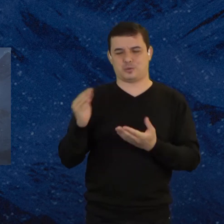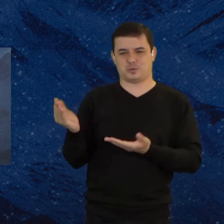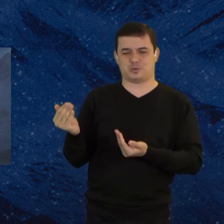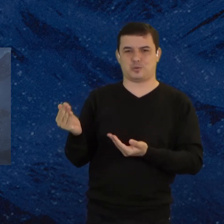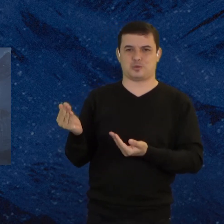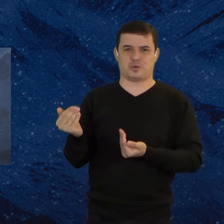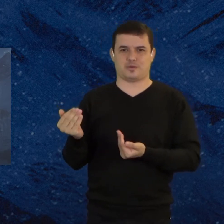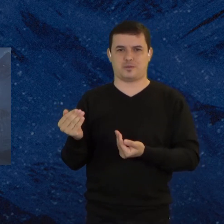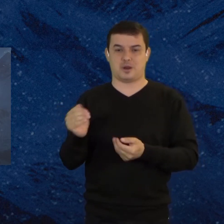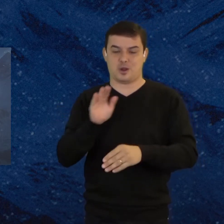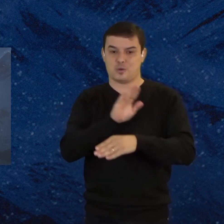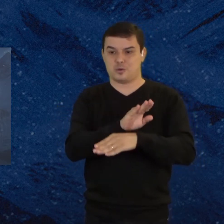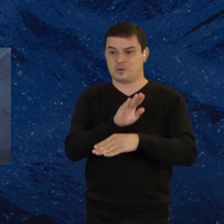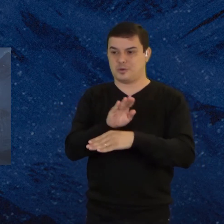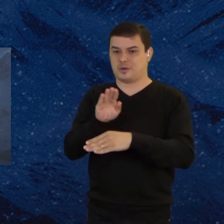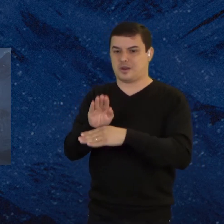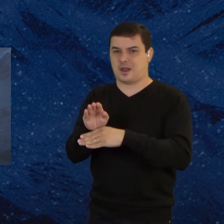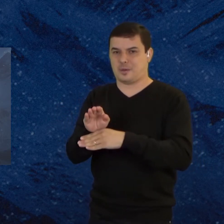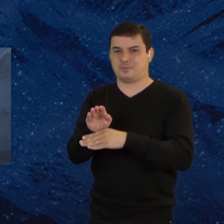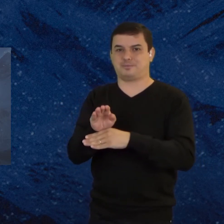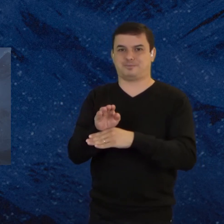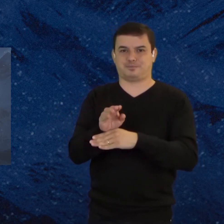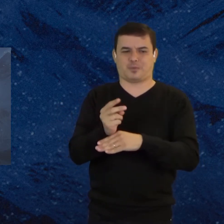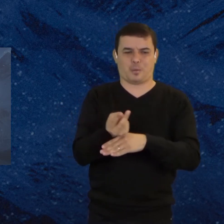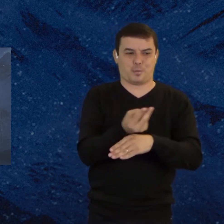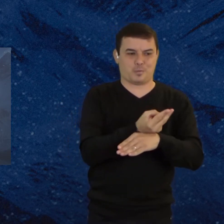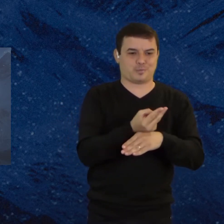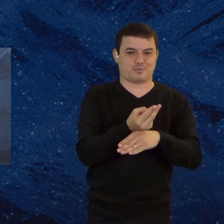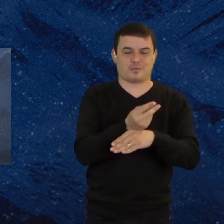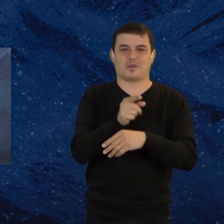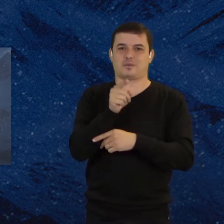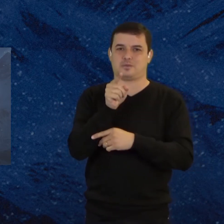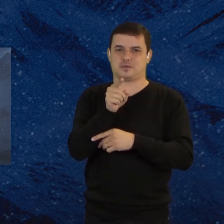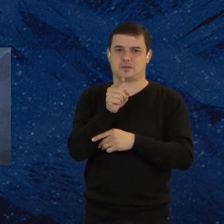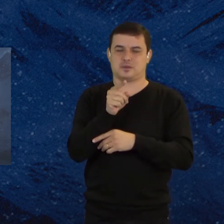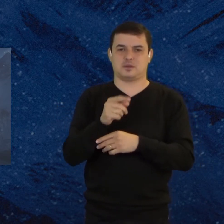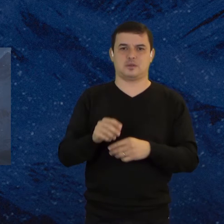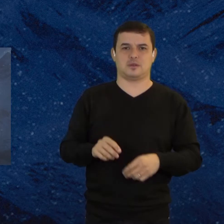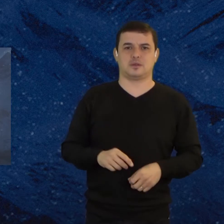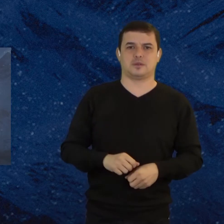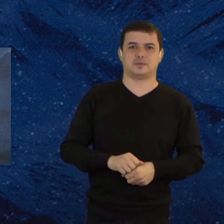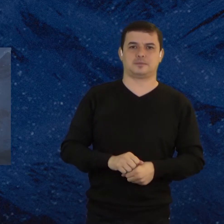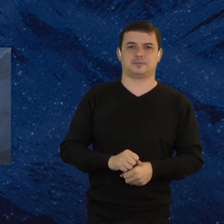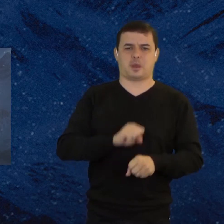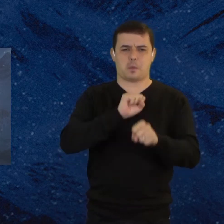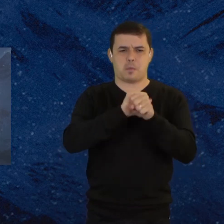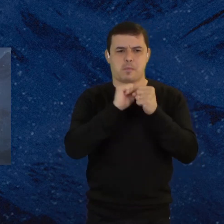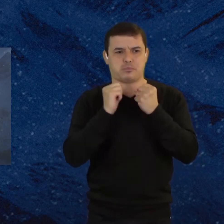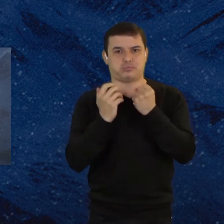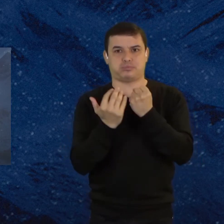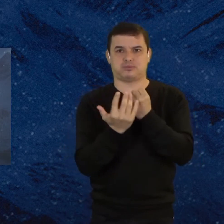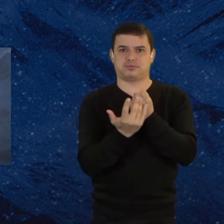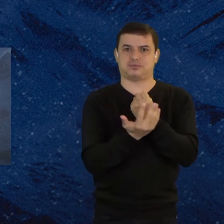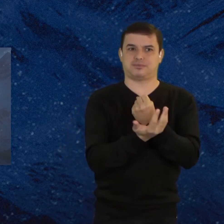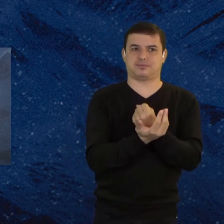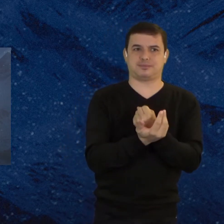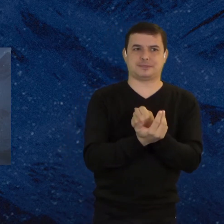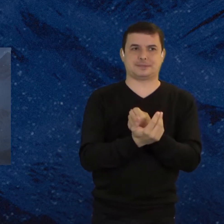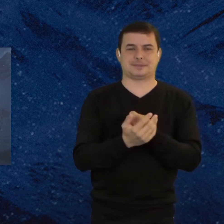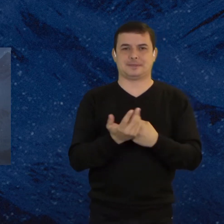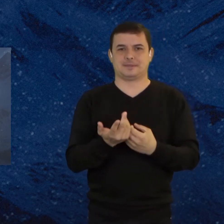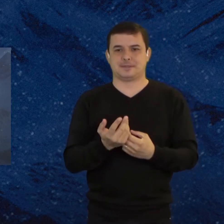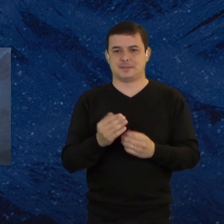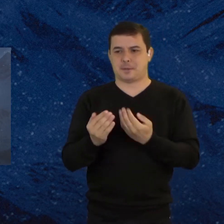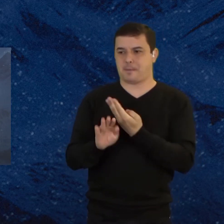assistir você, para cuidar de você. Embora estejamos vivendo um período de pandemia, de